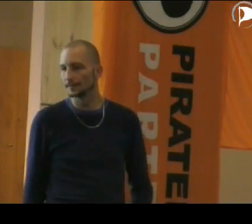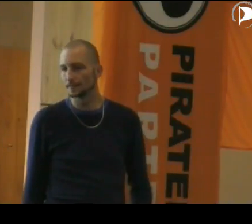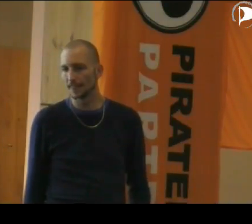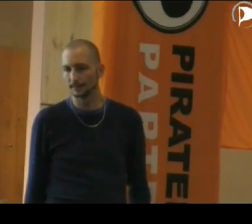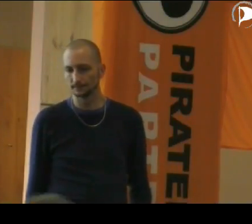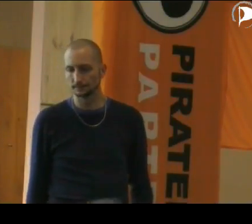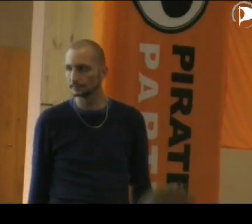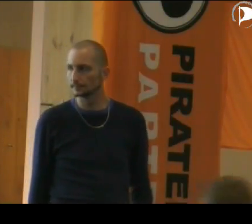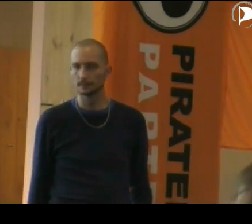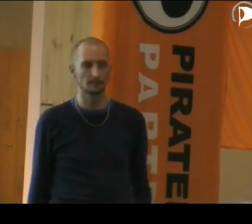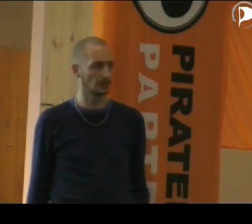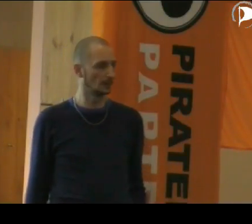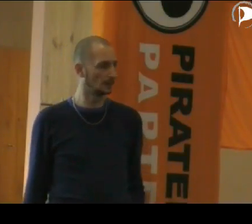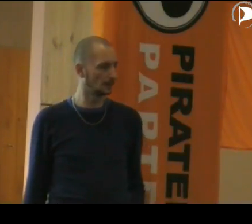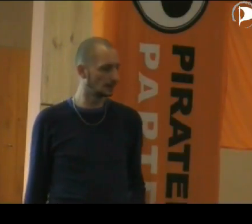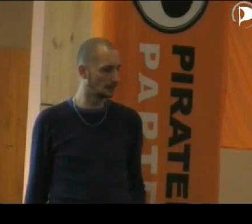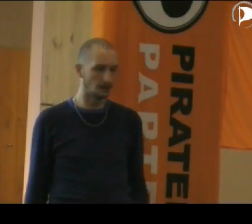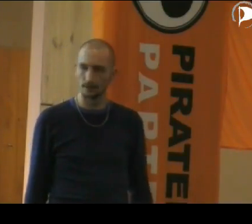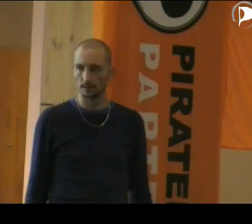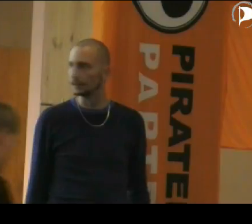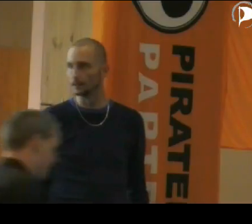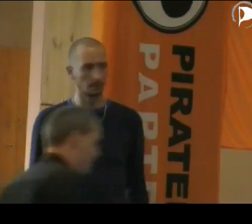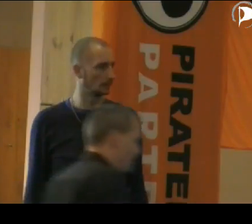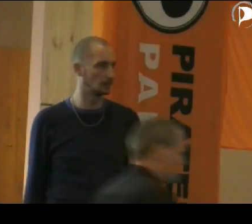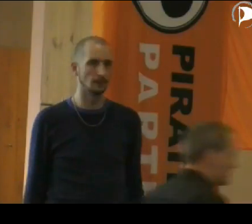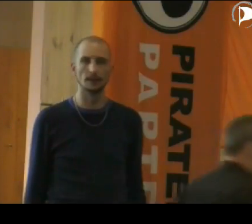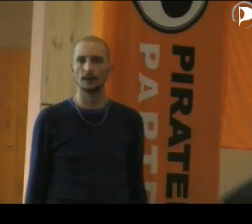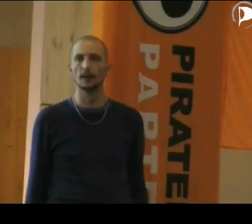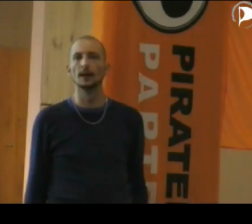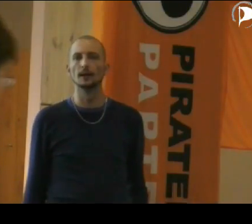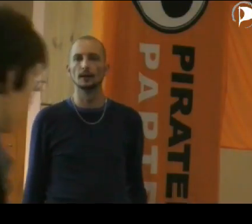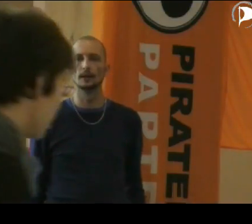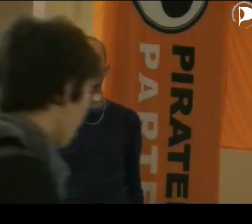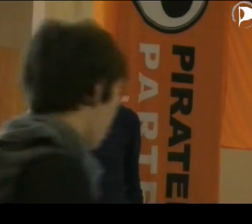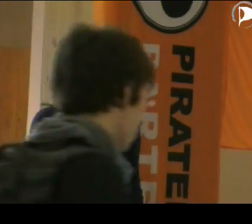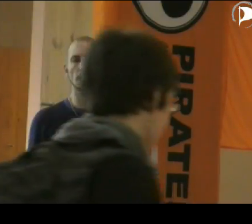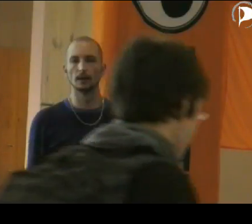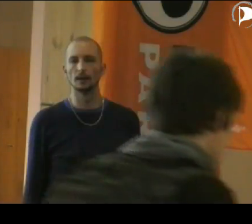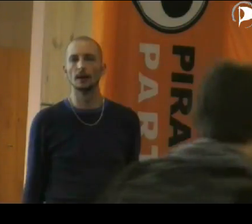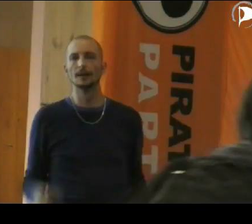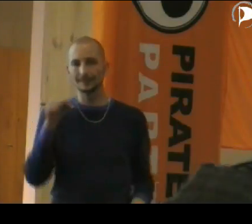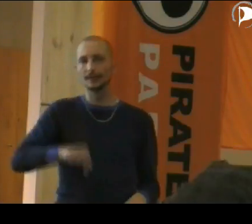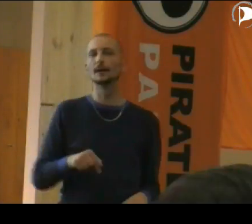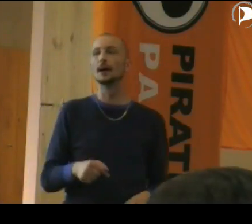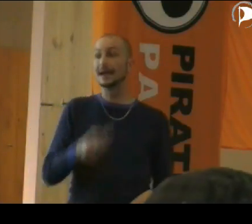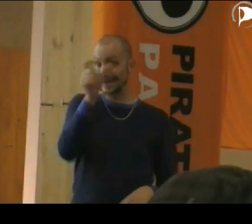hier der der name gibt es computer gibt es einfache daten für das ganz